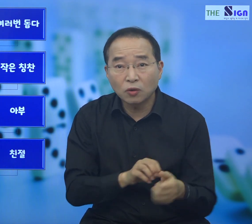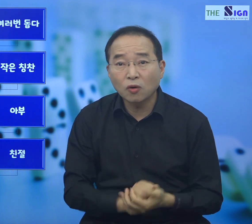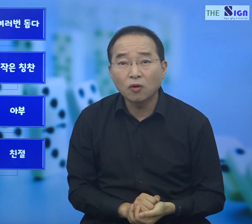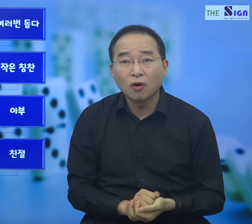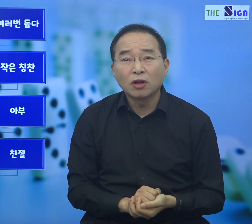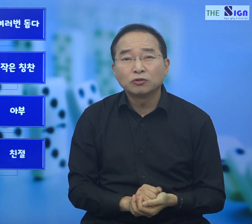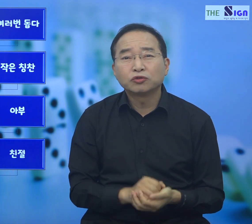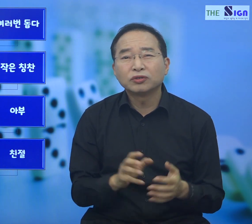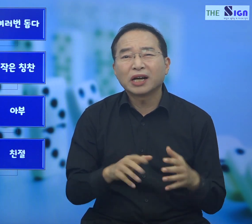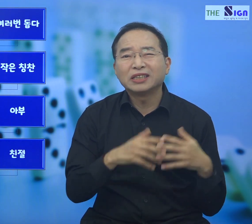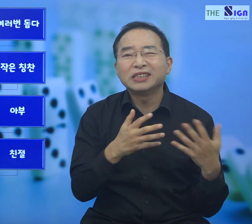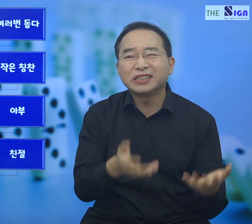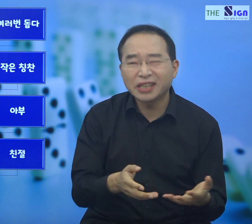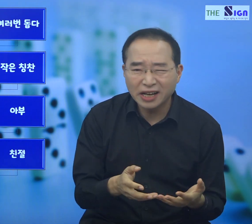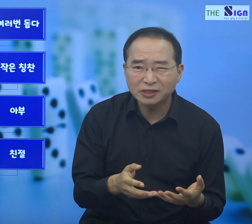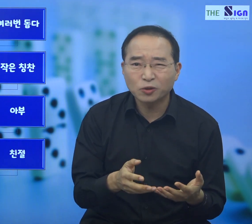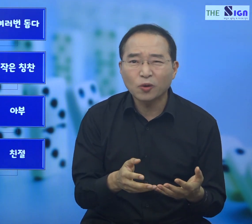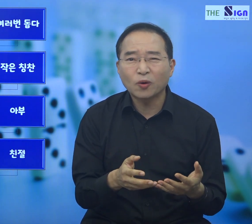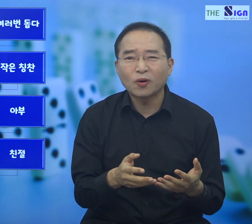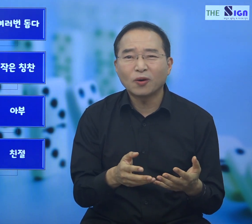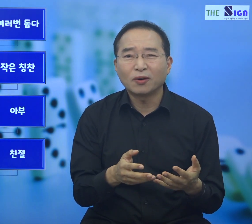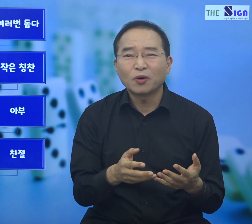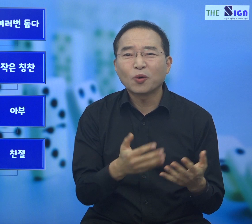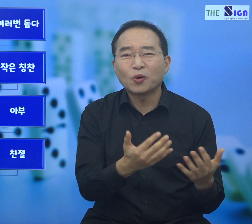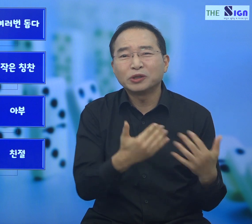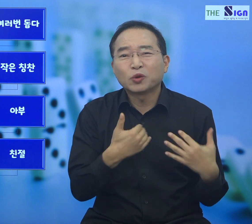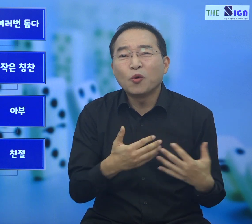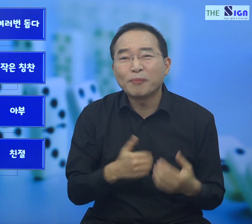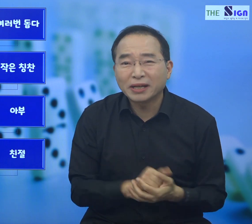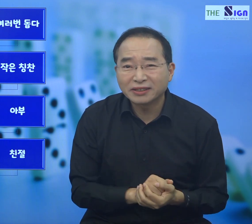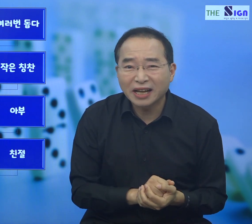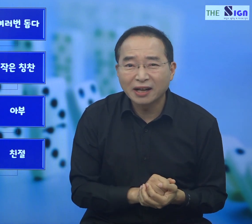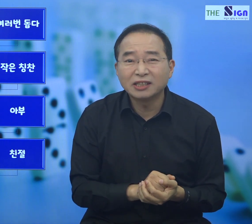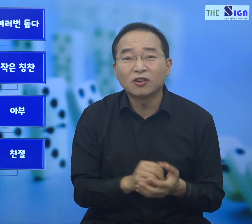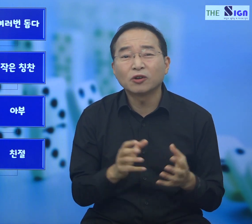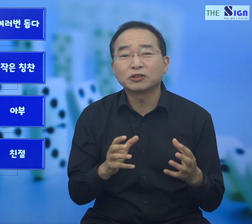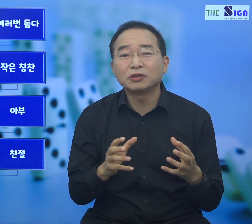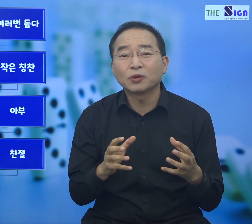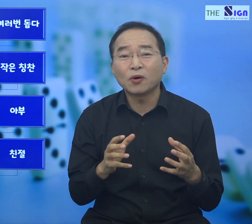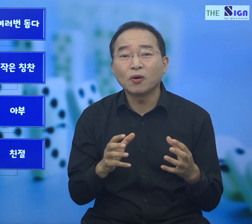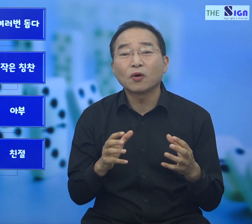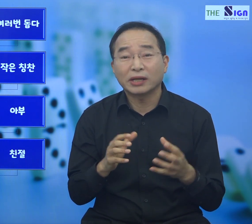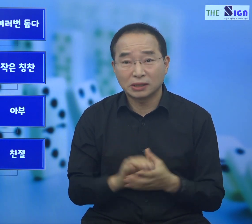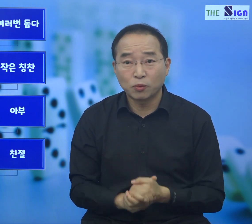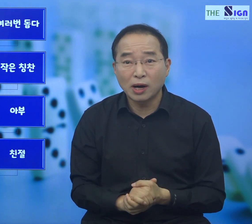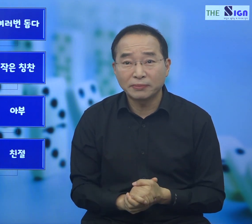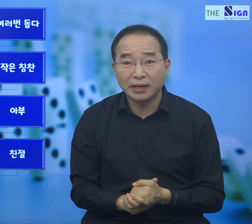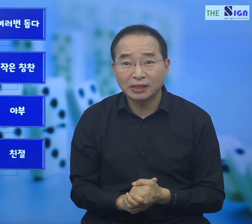있고, 누군가를 의지해가지고 그걸 이제 도움받는다 이런 것들도 같이 포함되어